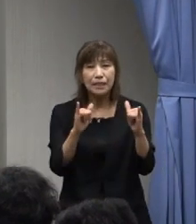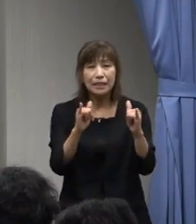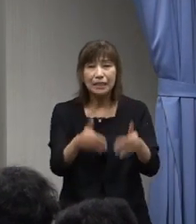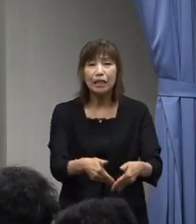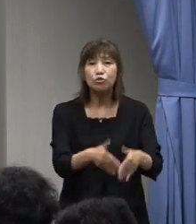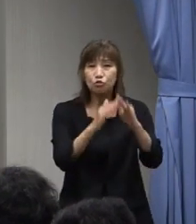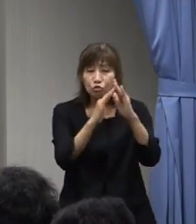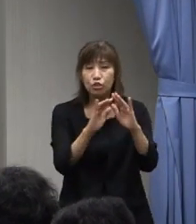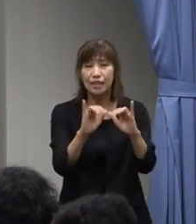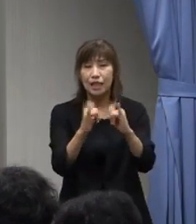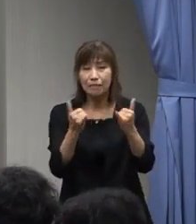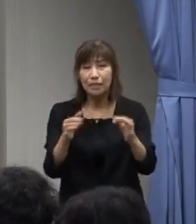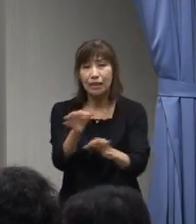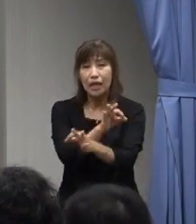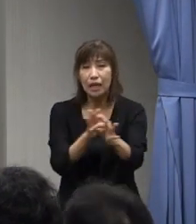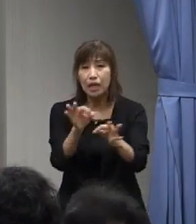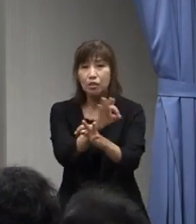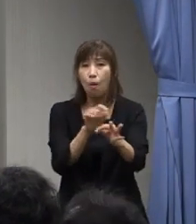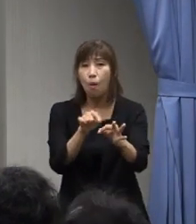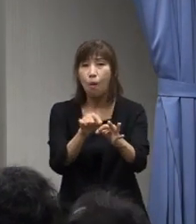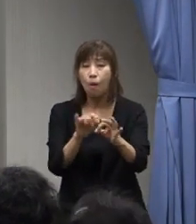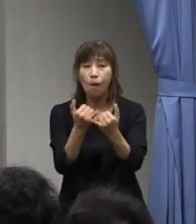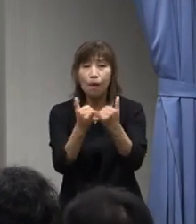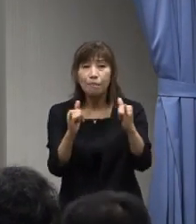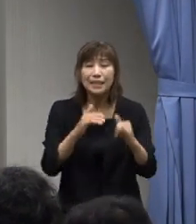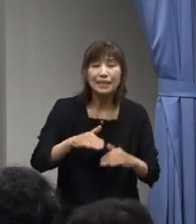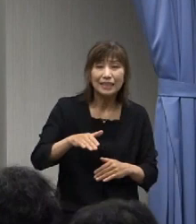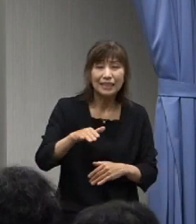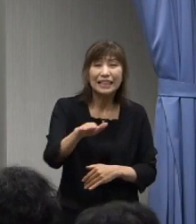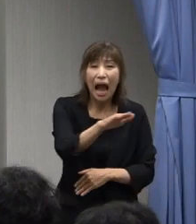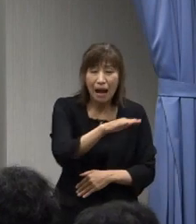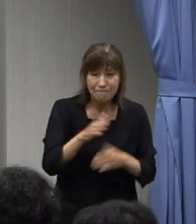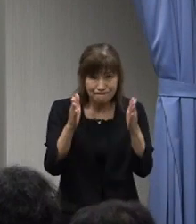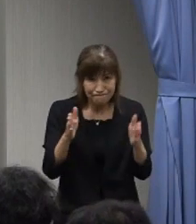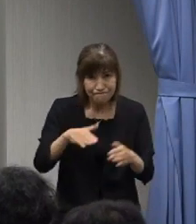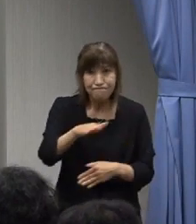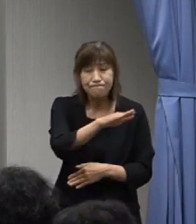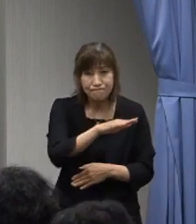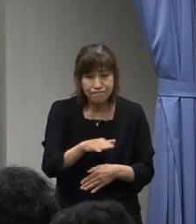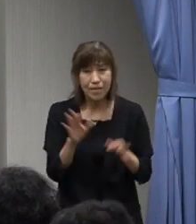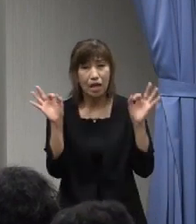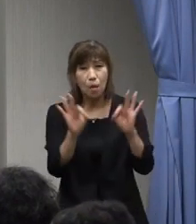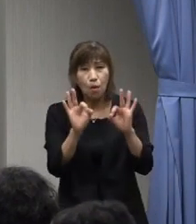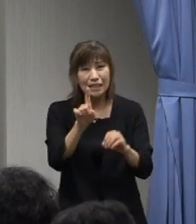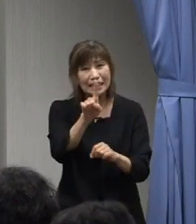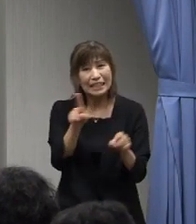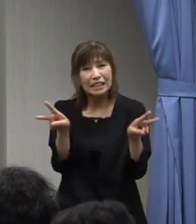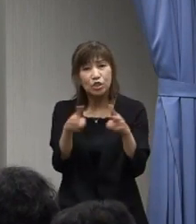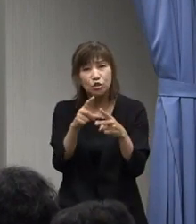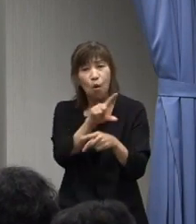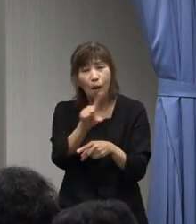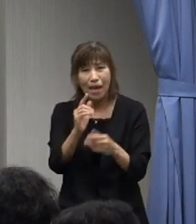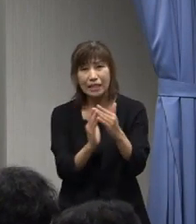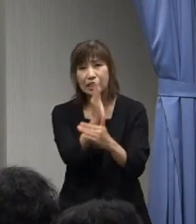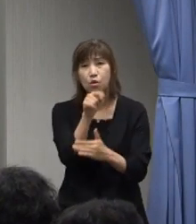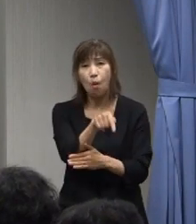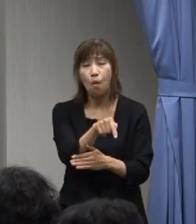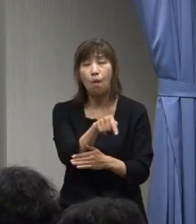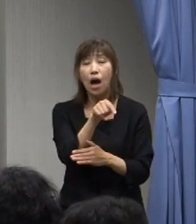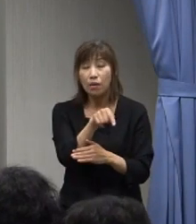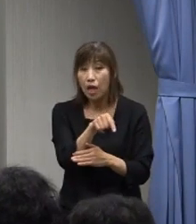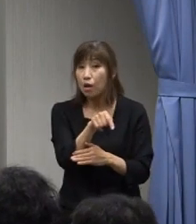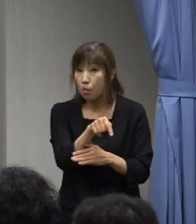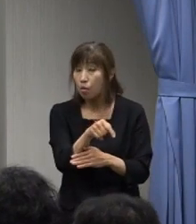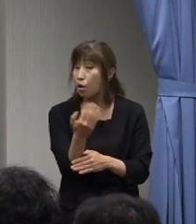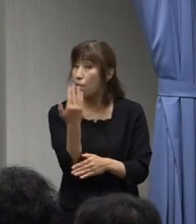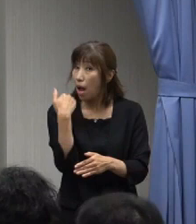して民間で1兆円の投資をするという大規模事業になります。ですのでそういったシミュレーションについてはもうすでにした